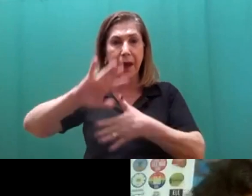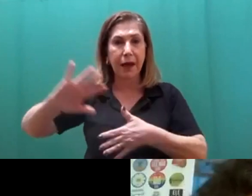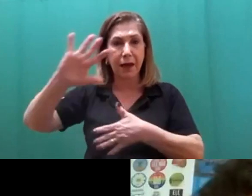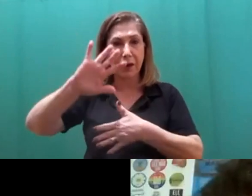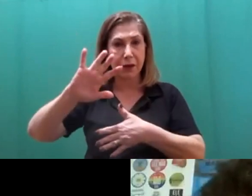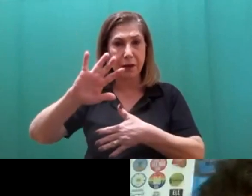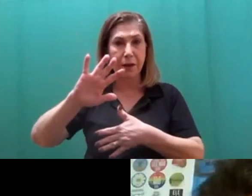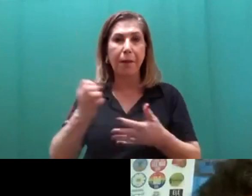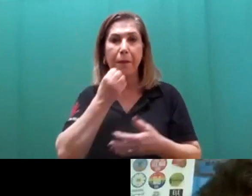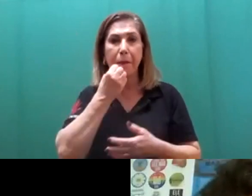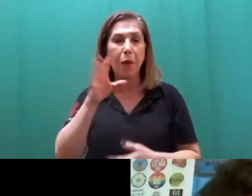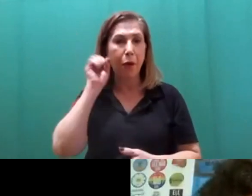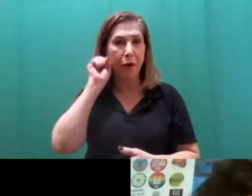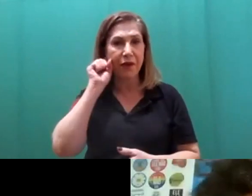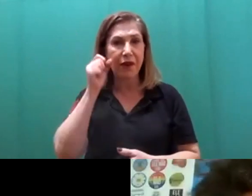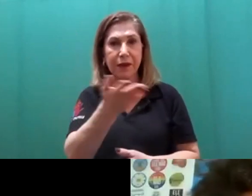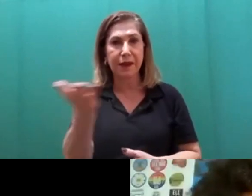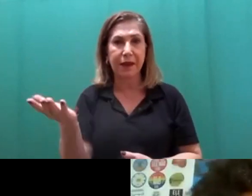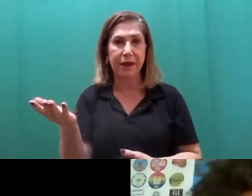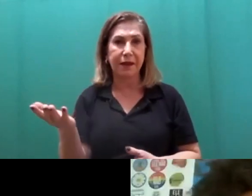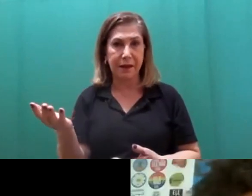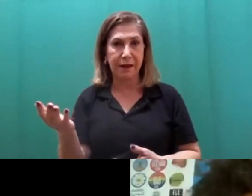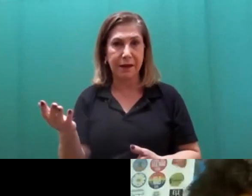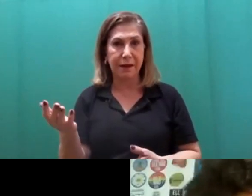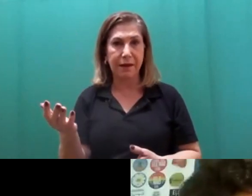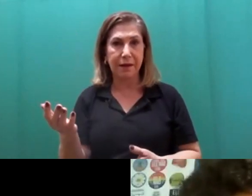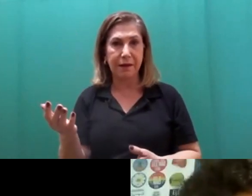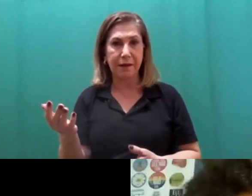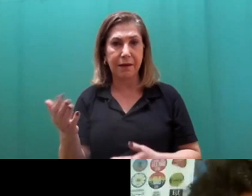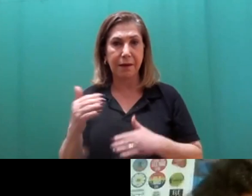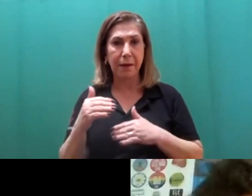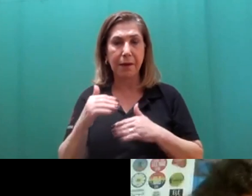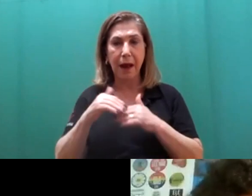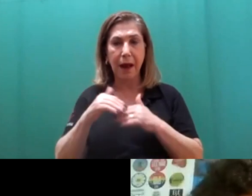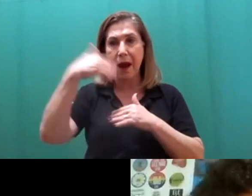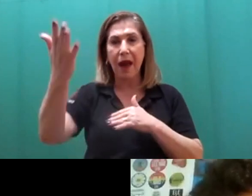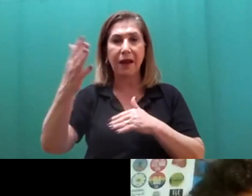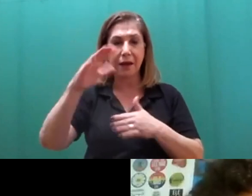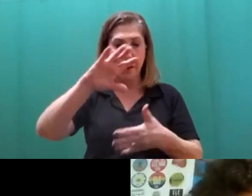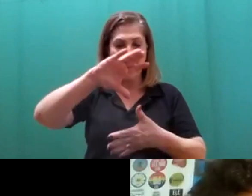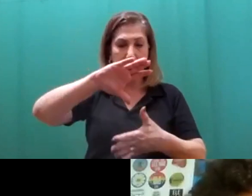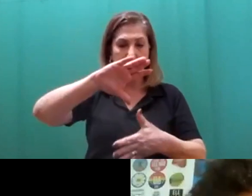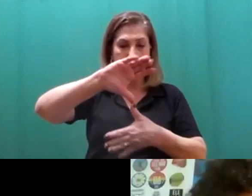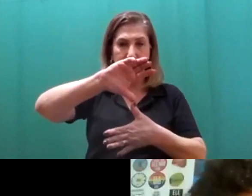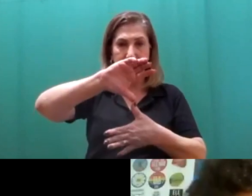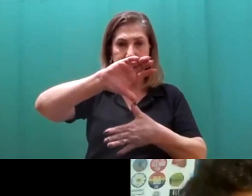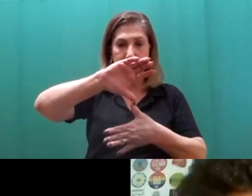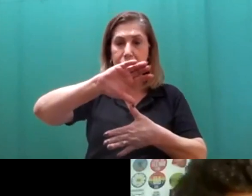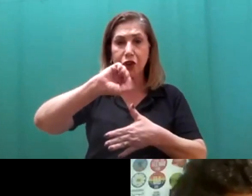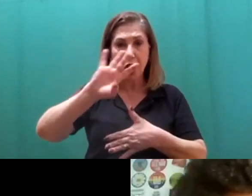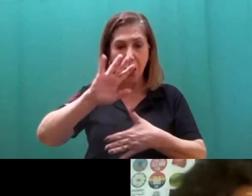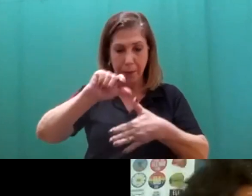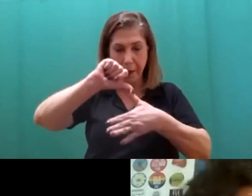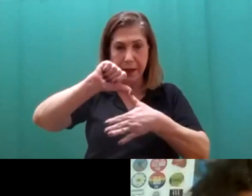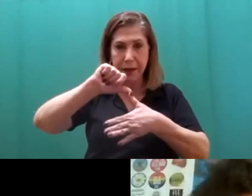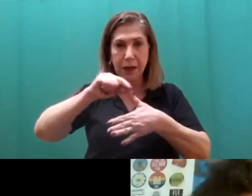é muito bom ouvir vocês para pensar para além do Brasil, pensar mundo. E essa questão da